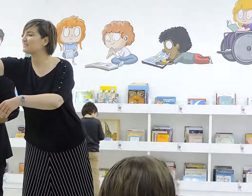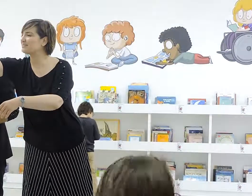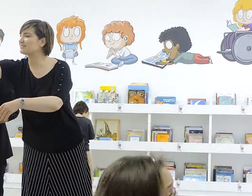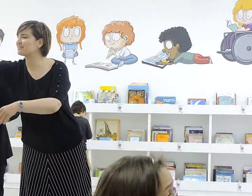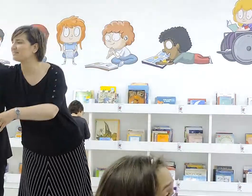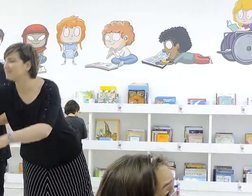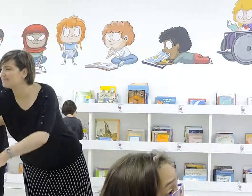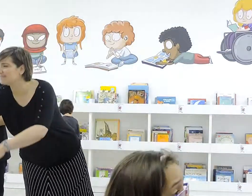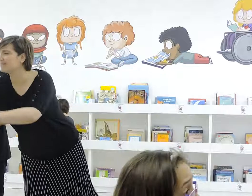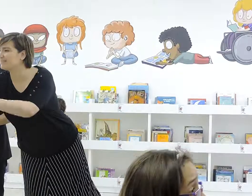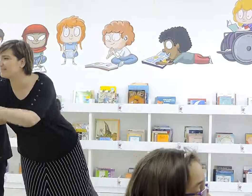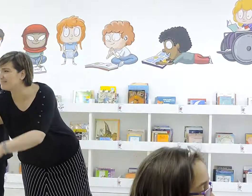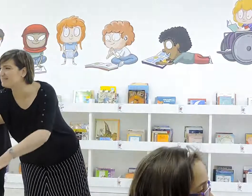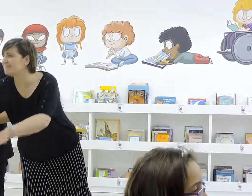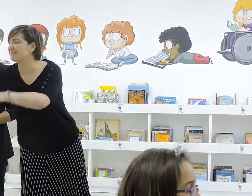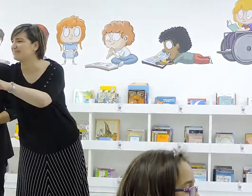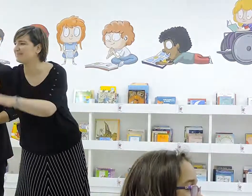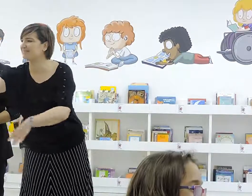salir.